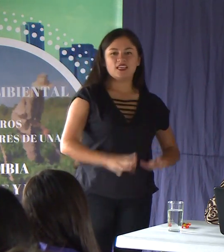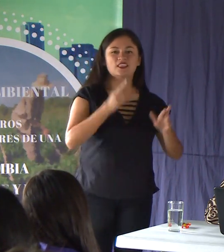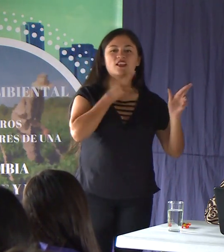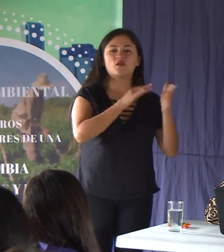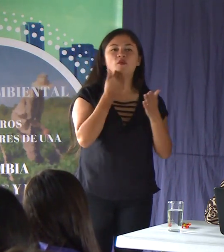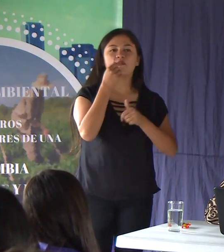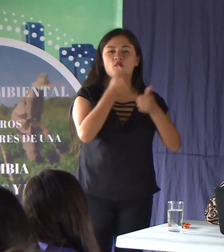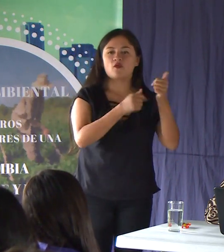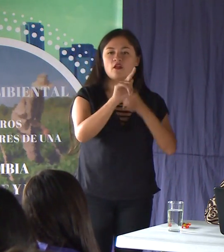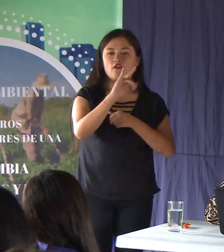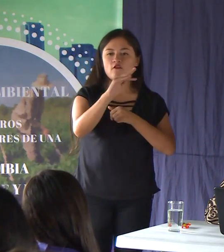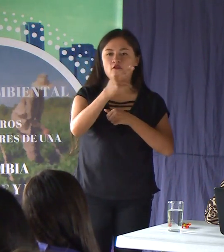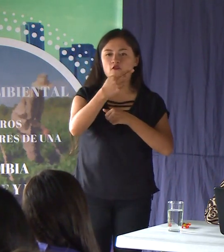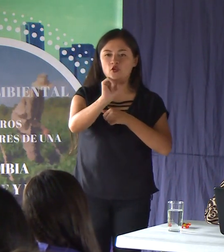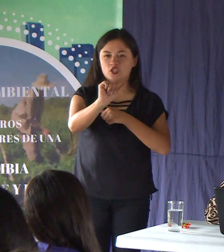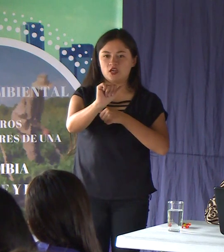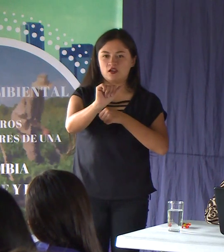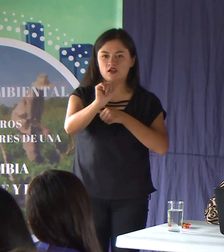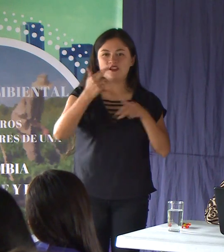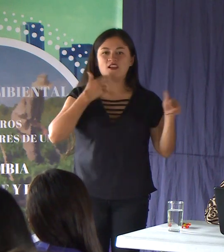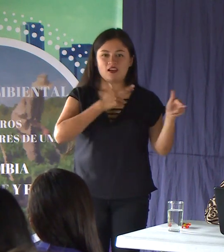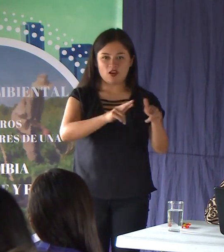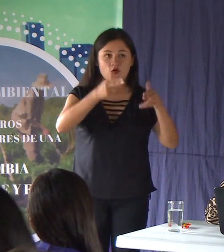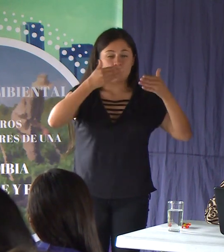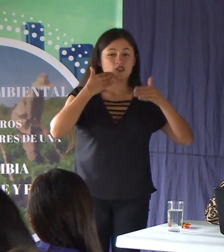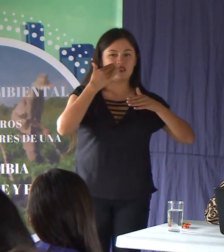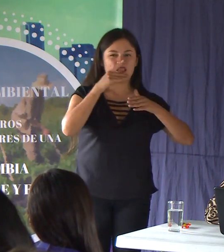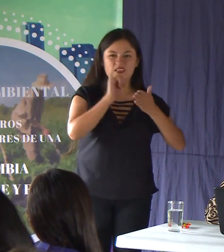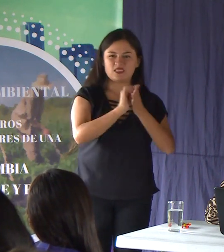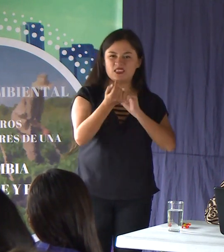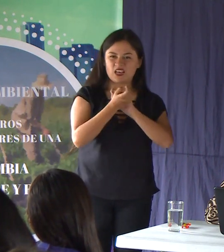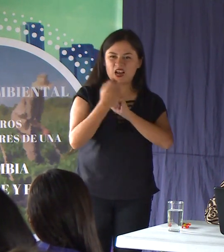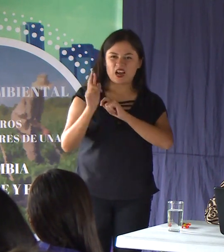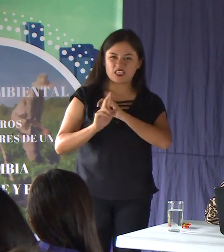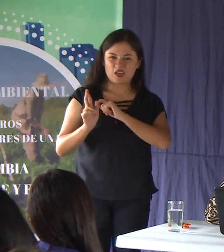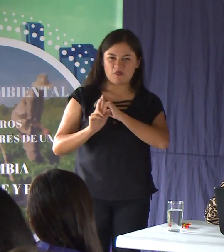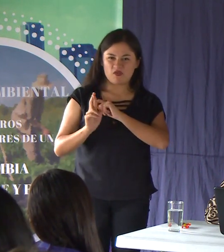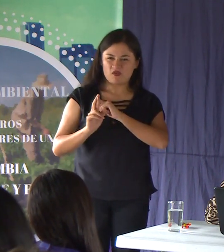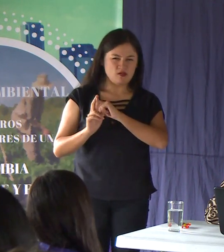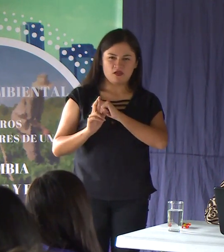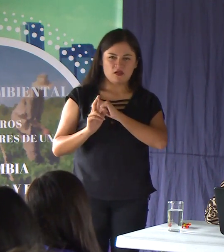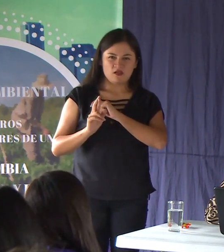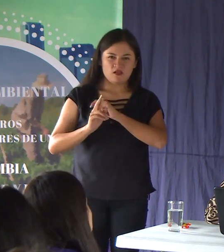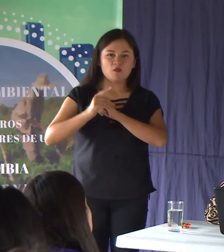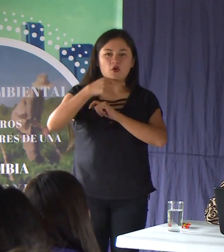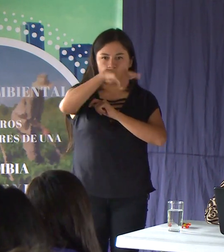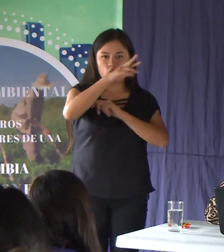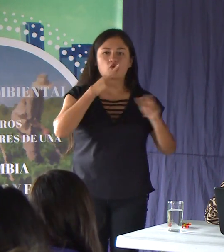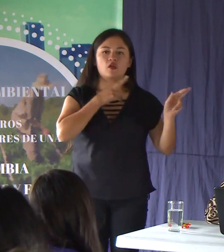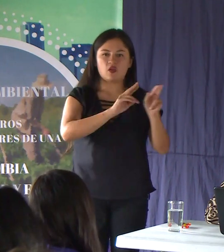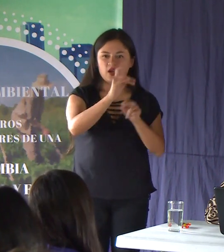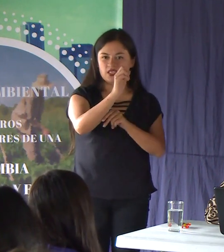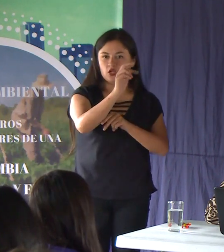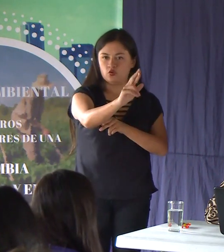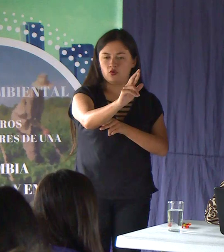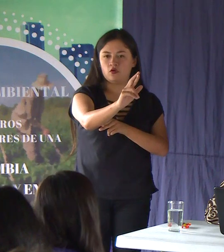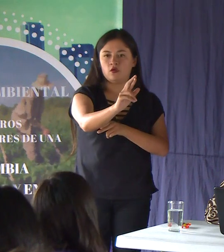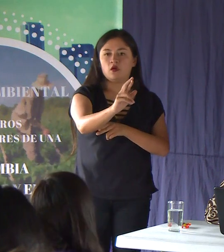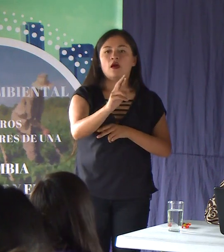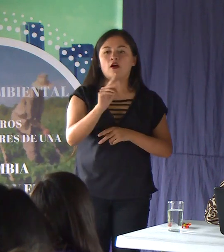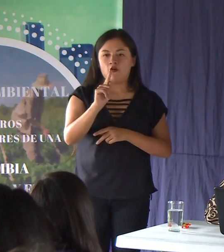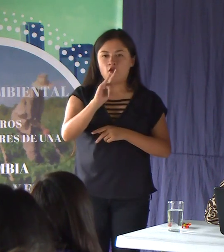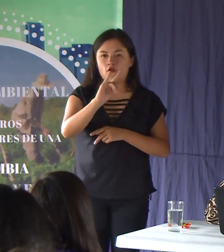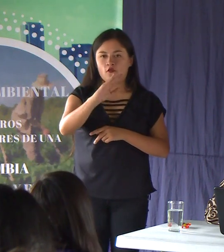Fuche, son cristalinas, donde nos podemos bañar y sentir el frío, pero unos kilómetros abajo